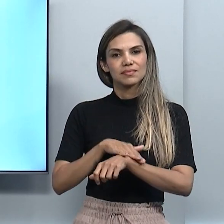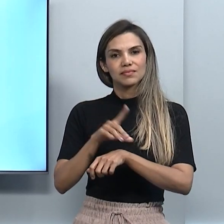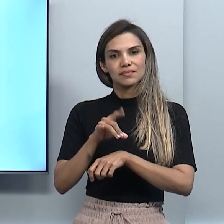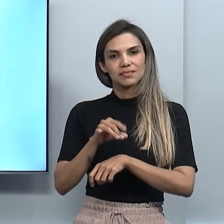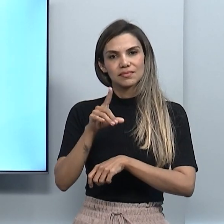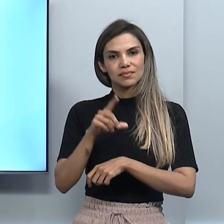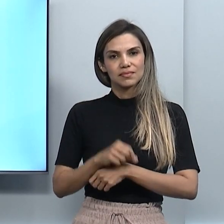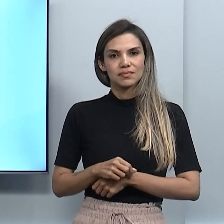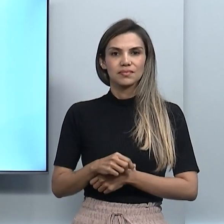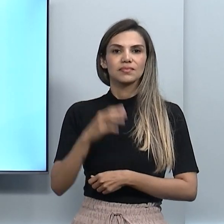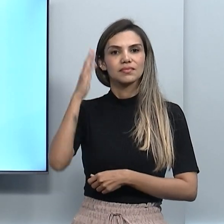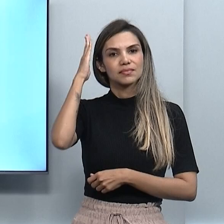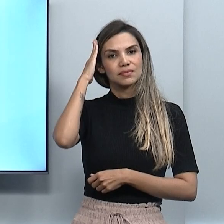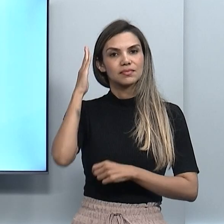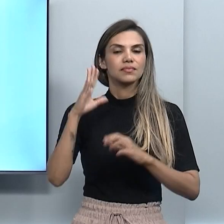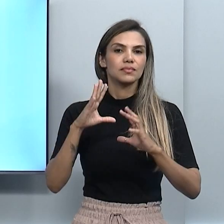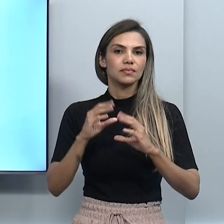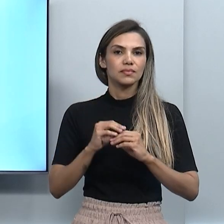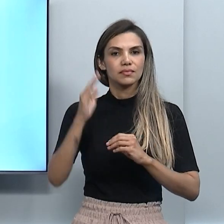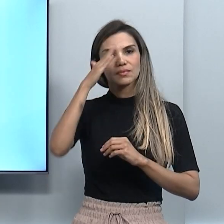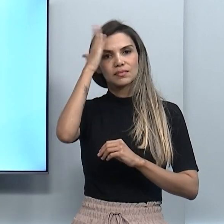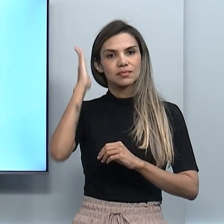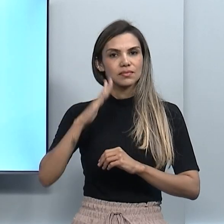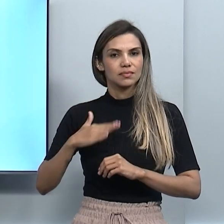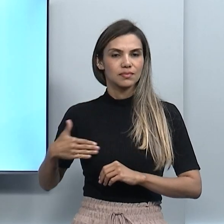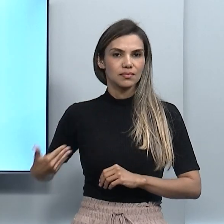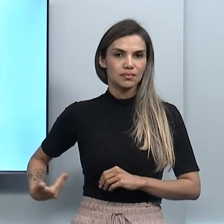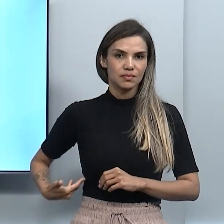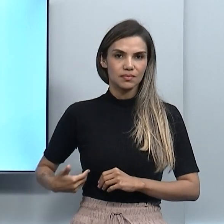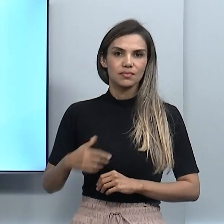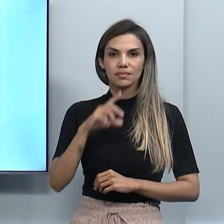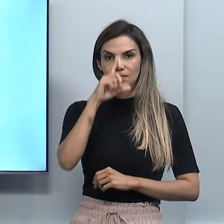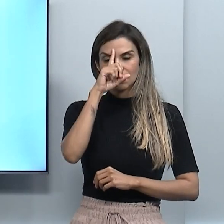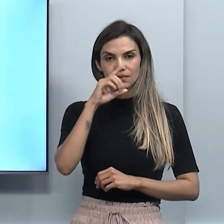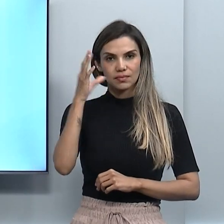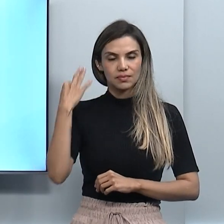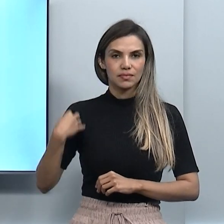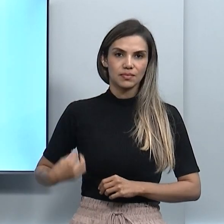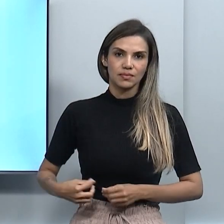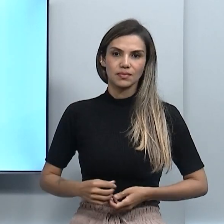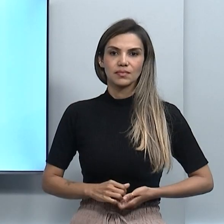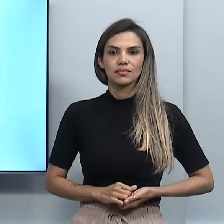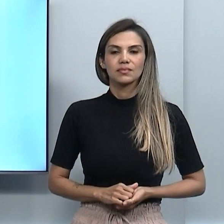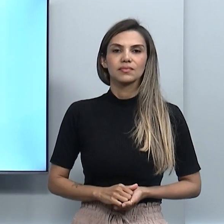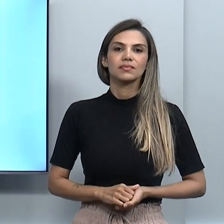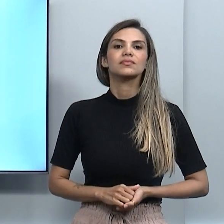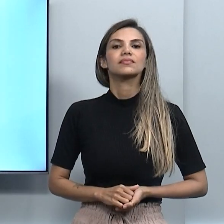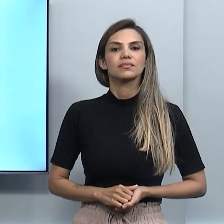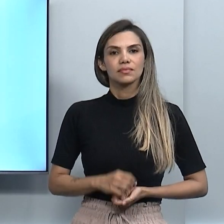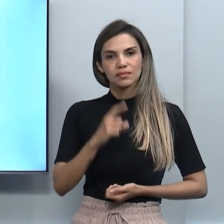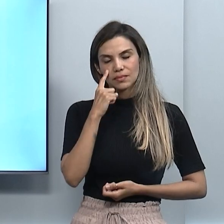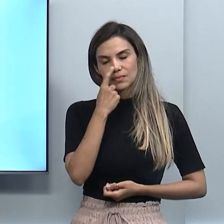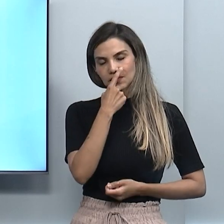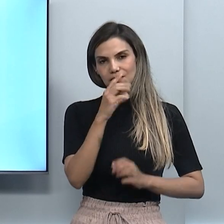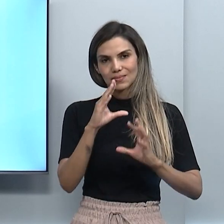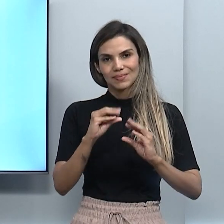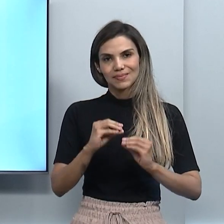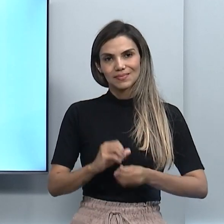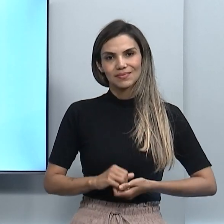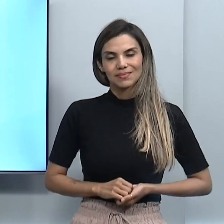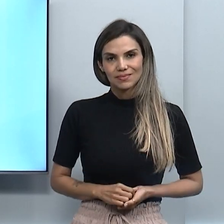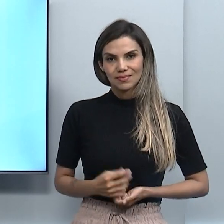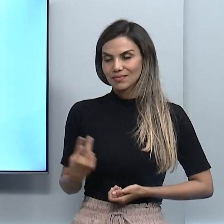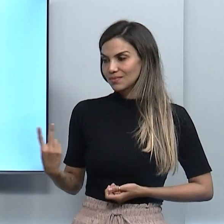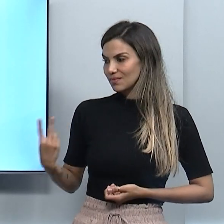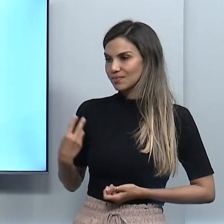que tem cabelos escuros, longos, próximo à cintura, lisos e com mechas loiras. Ela tem olhos escuros.